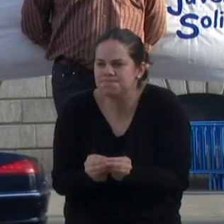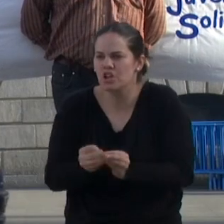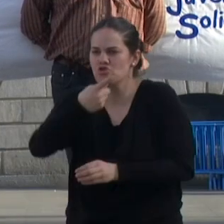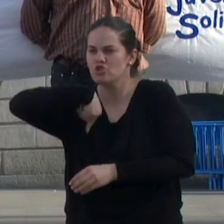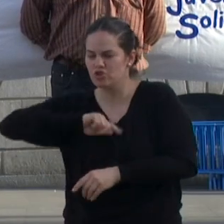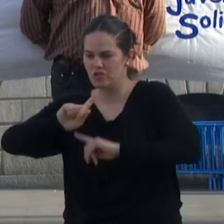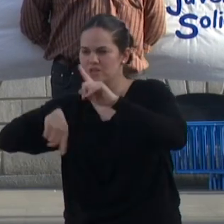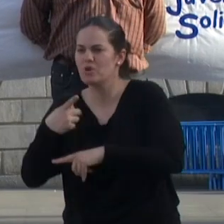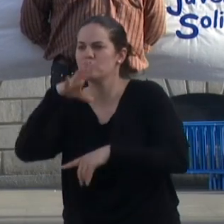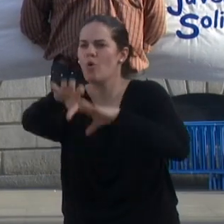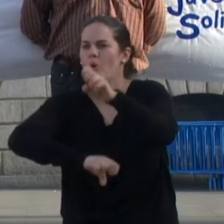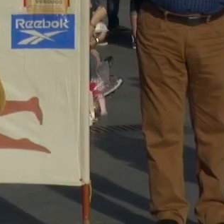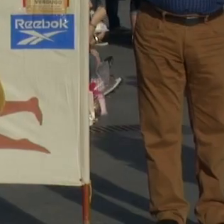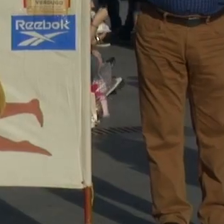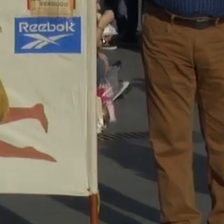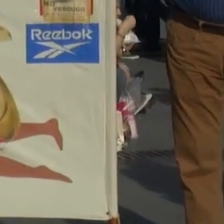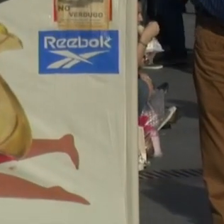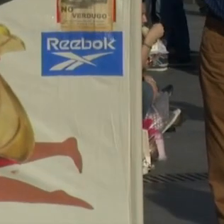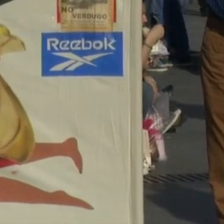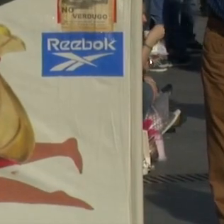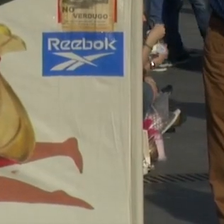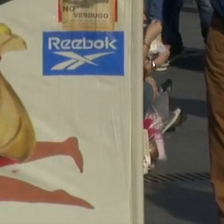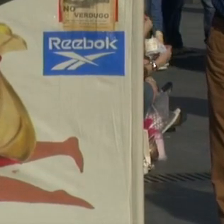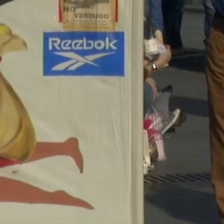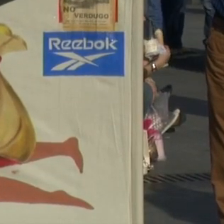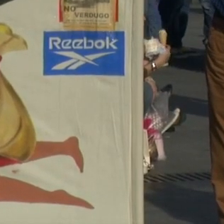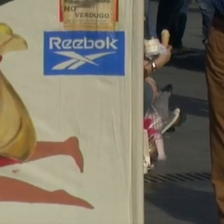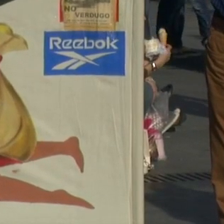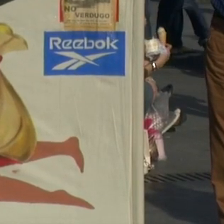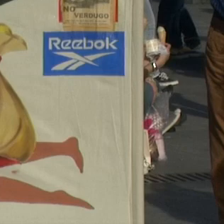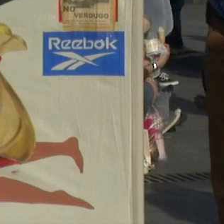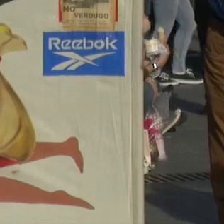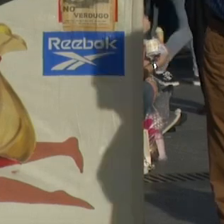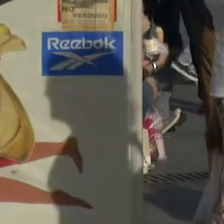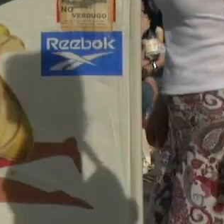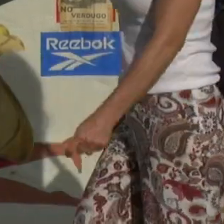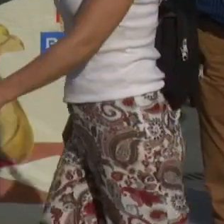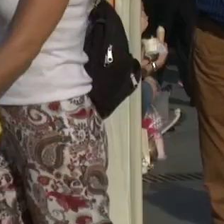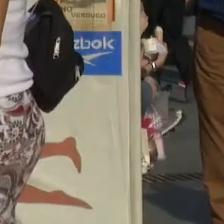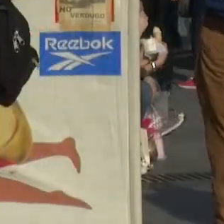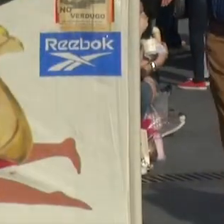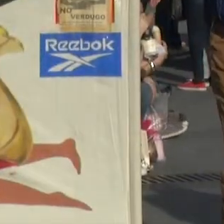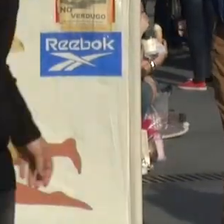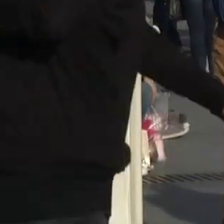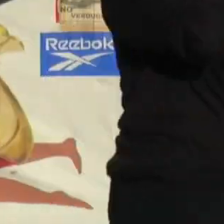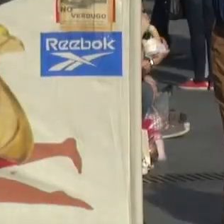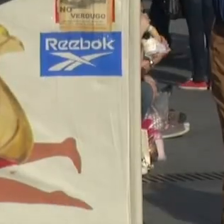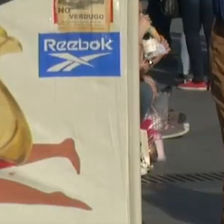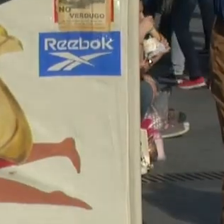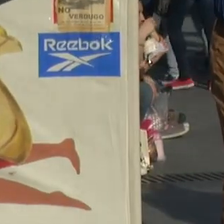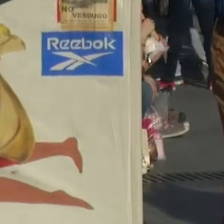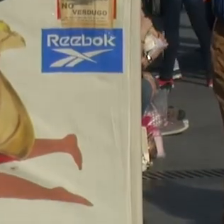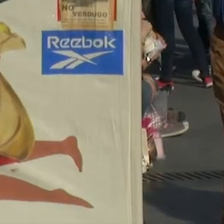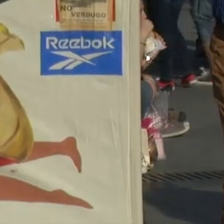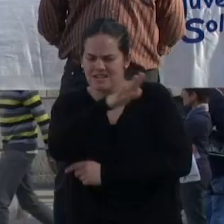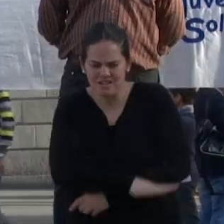nosotros consumimos aquí en condiciones cada vez más baratas. No compréis la sangre de